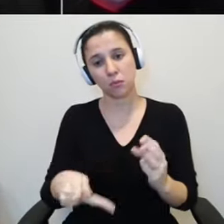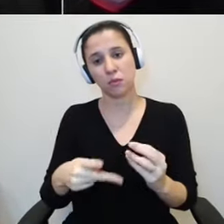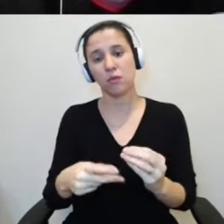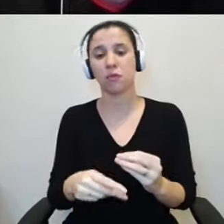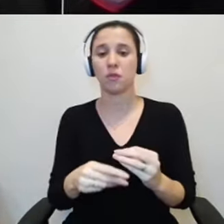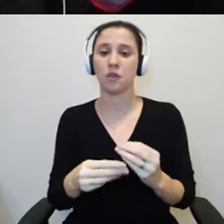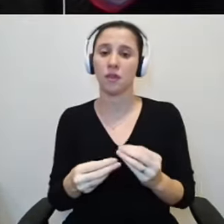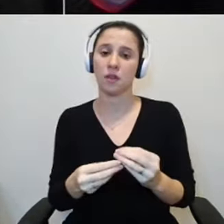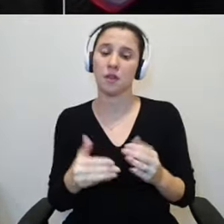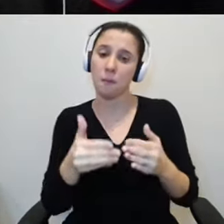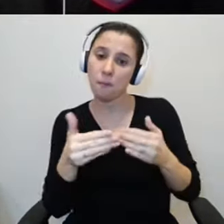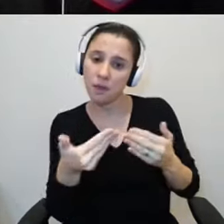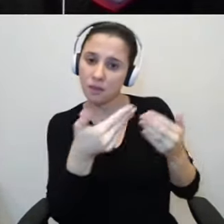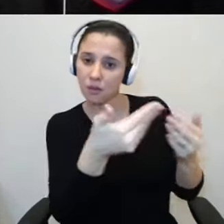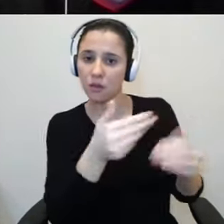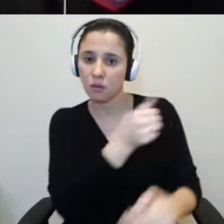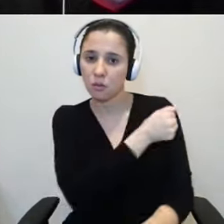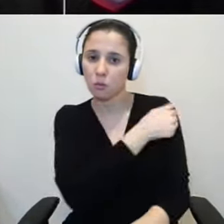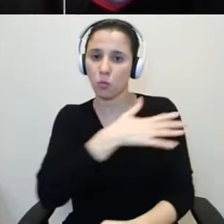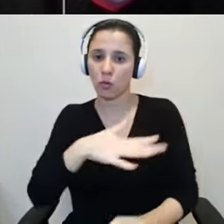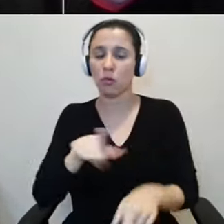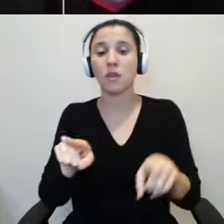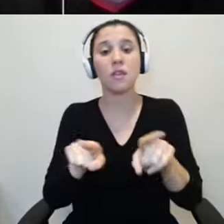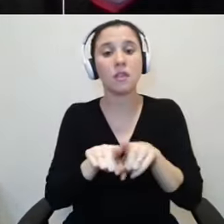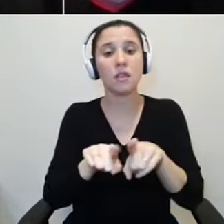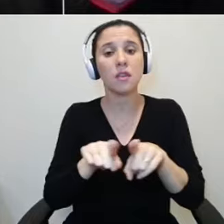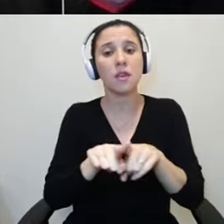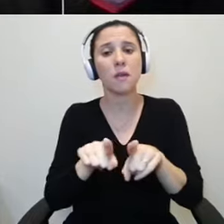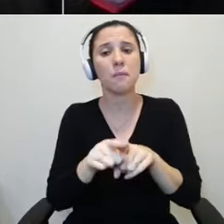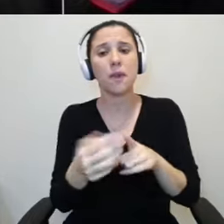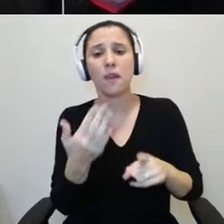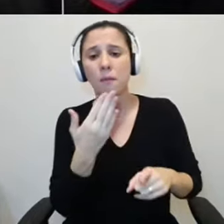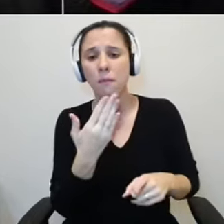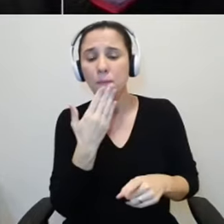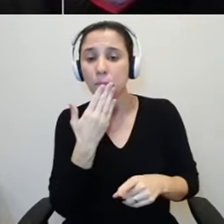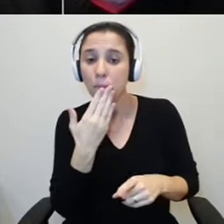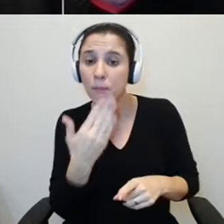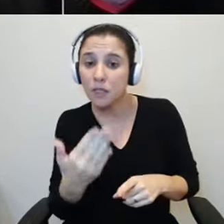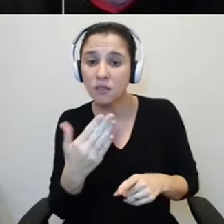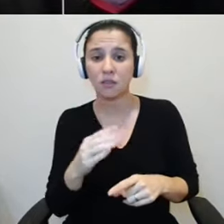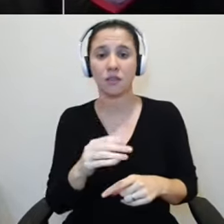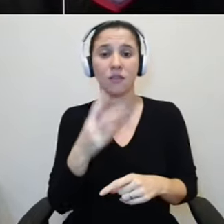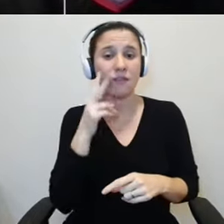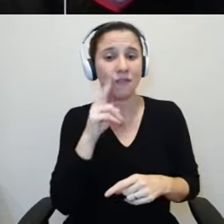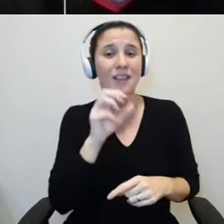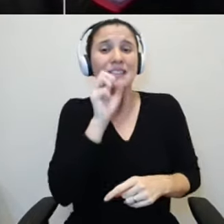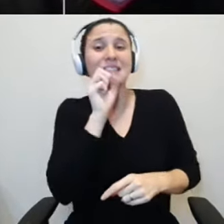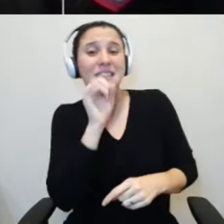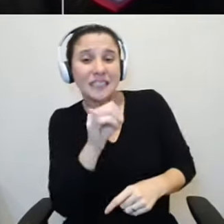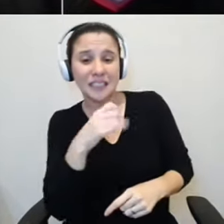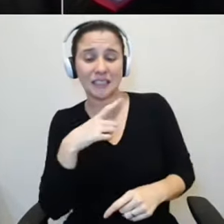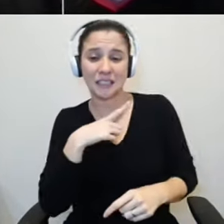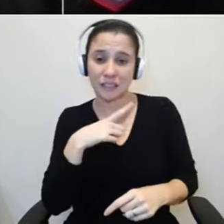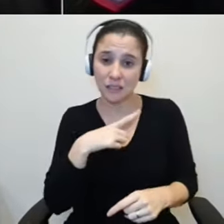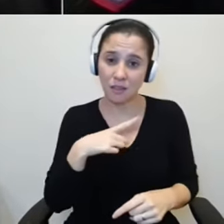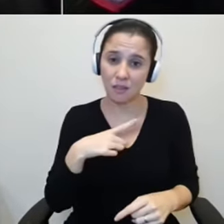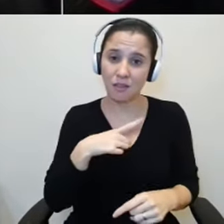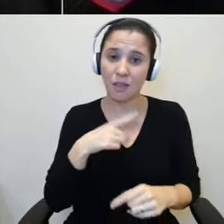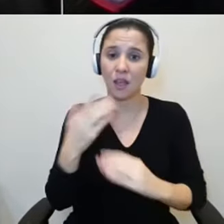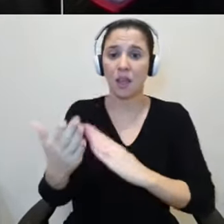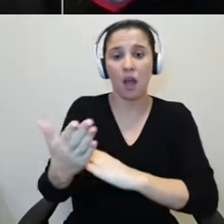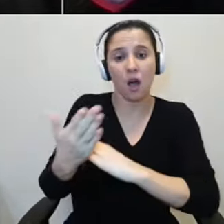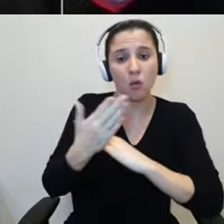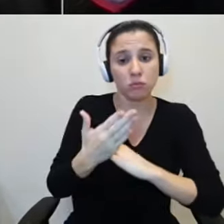de um auxílio internet. Vocês até viram que ontem, né, foi dada a notícia pelo governo federal de que haverá um apoio do